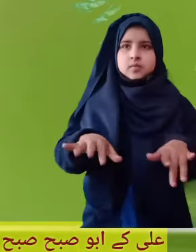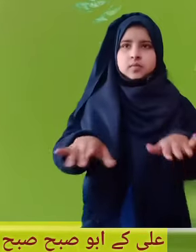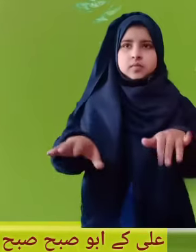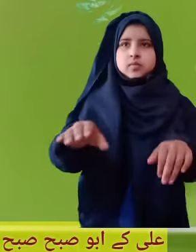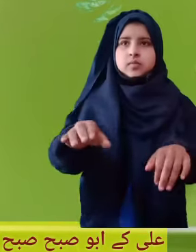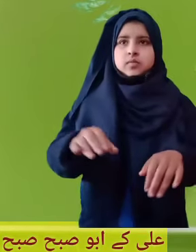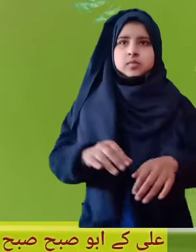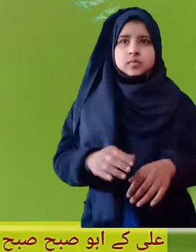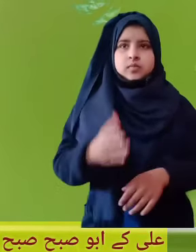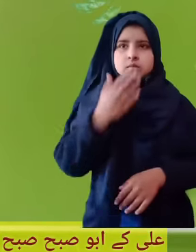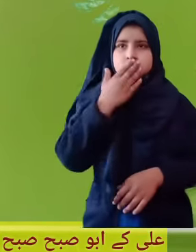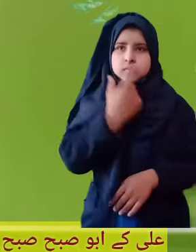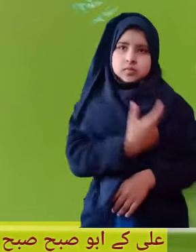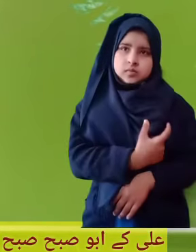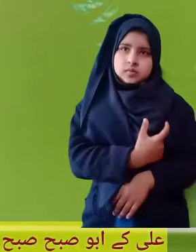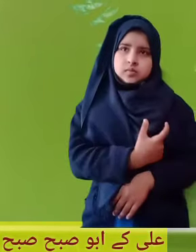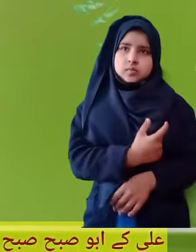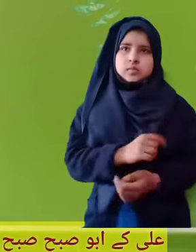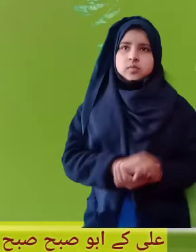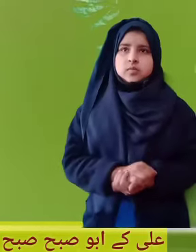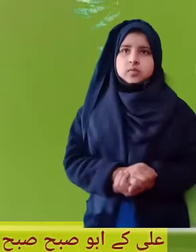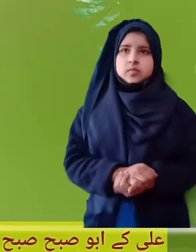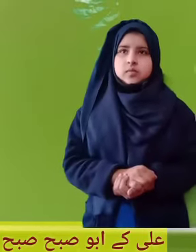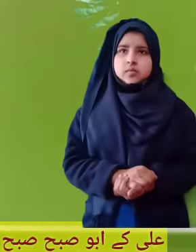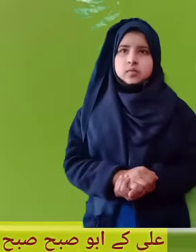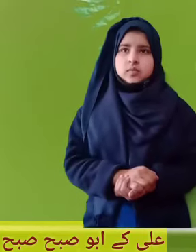सैराब करते हैं।